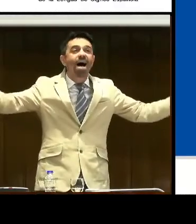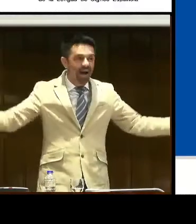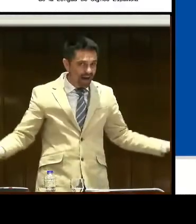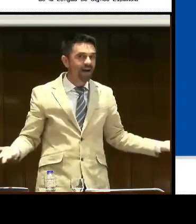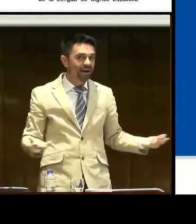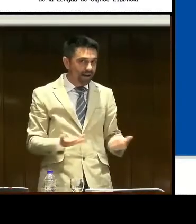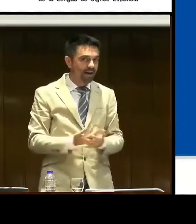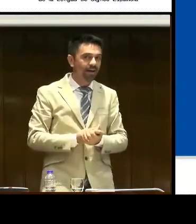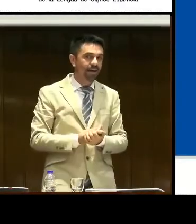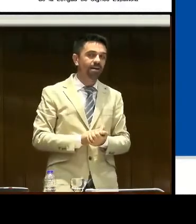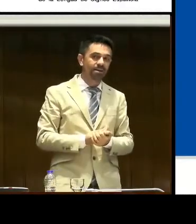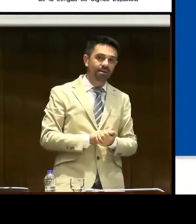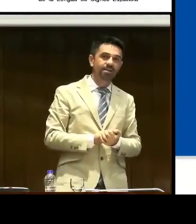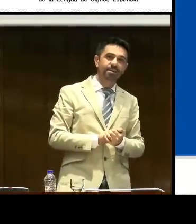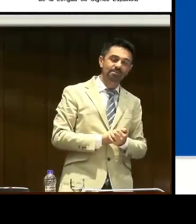con esta bimanualidad.